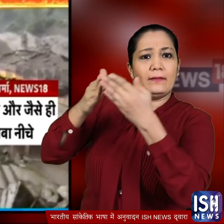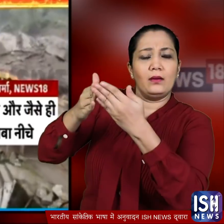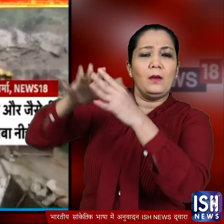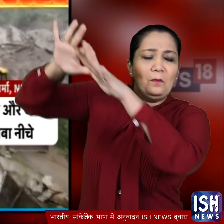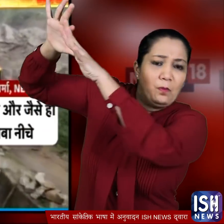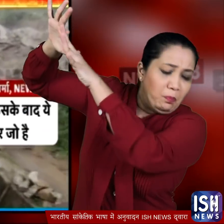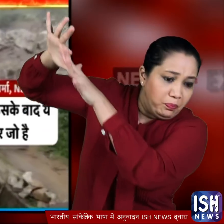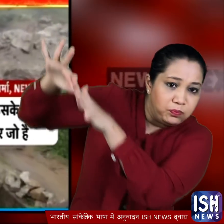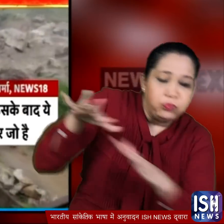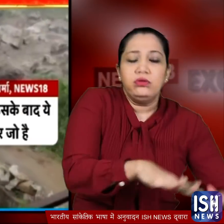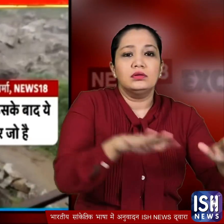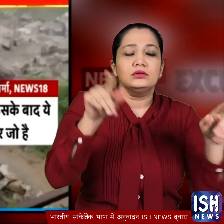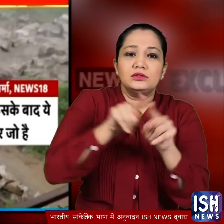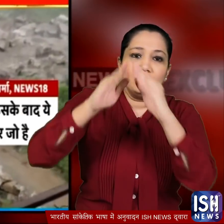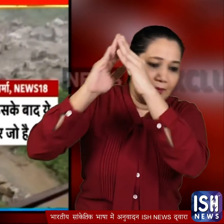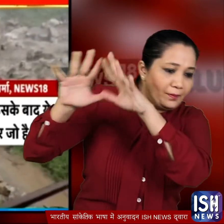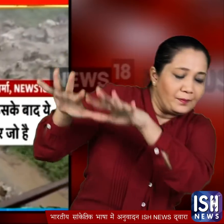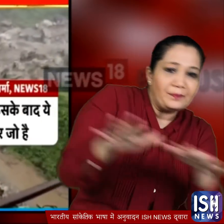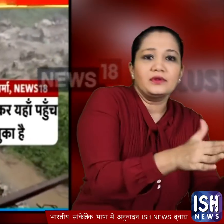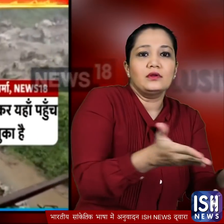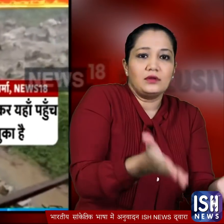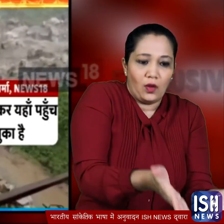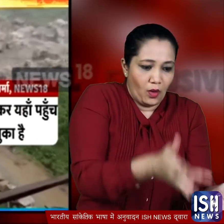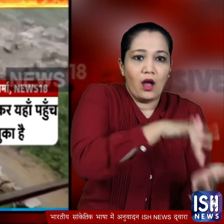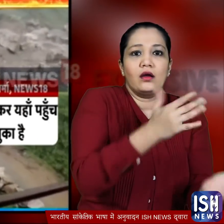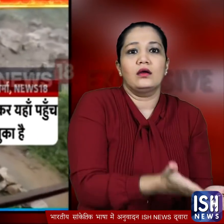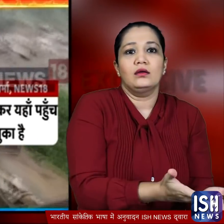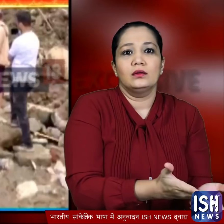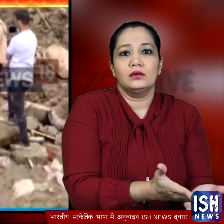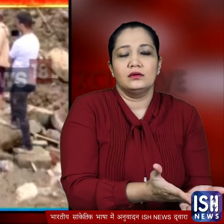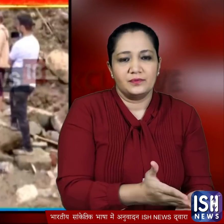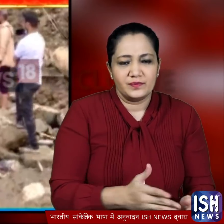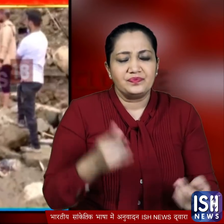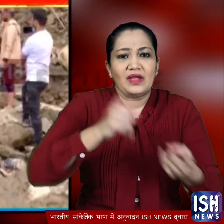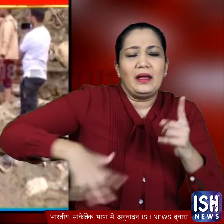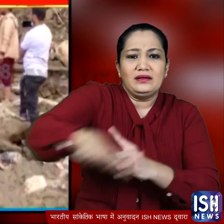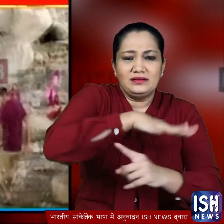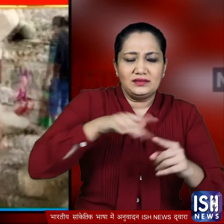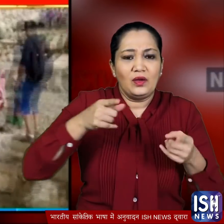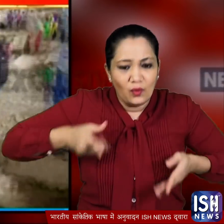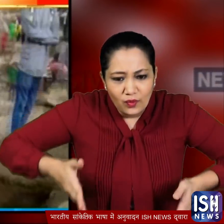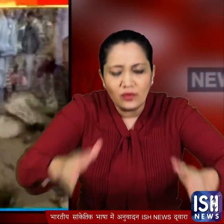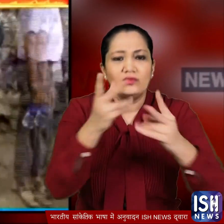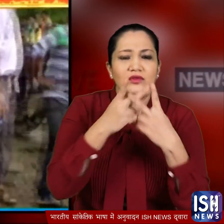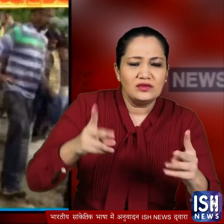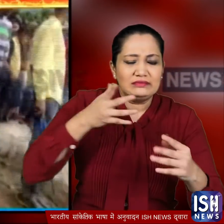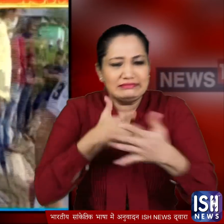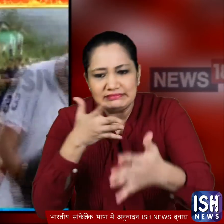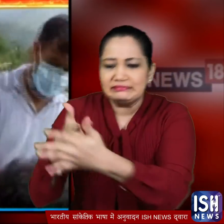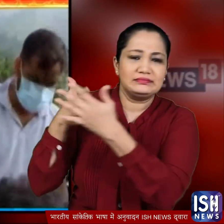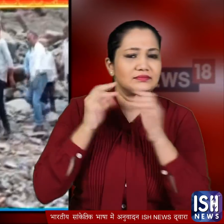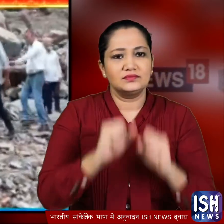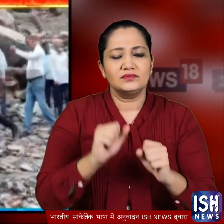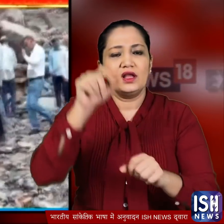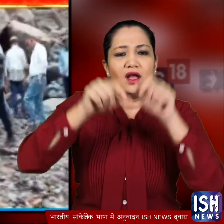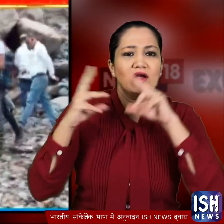और जैसे ही मलबा नीचे गिरा उसके बाद ये घर जो है वो खिसक कर यहाँ पहुँच चुका। घटना वाली जगह पर पहुंचने के रास्ते में भी कई जगहों पर